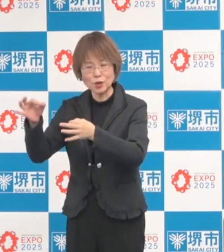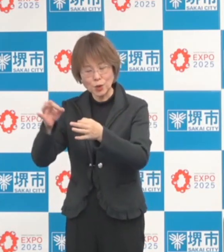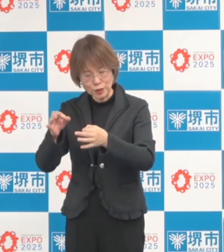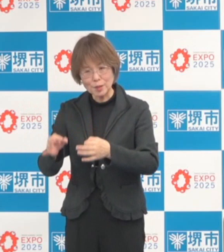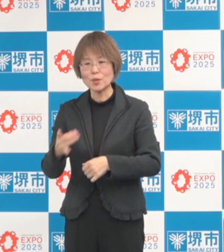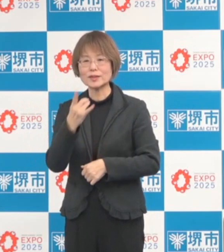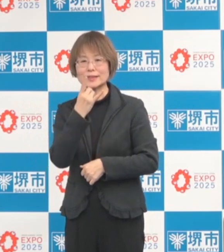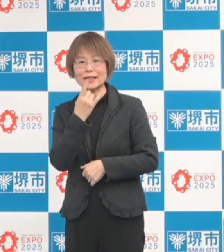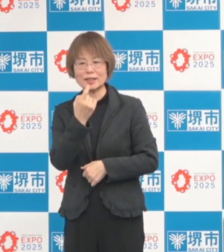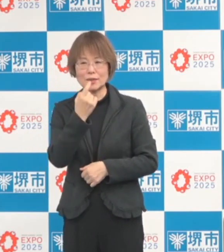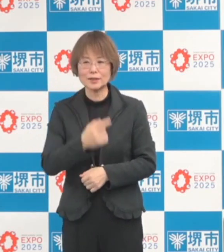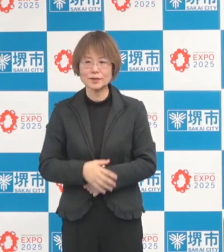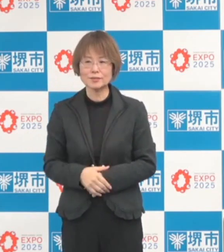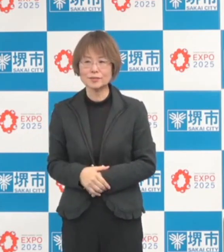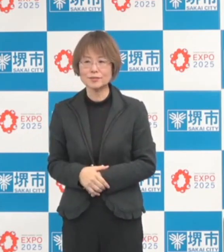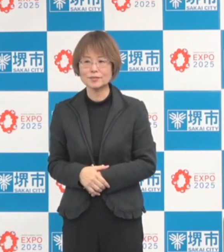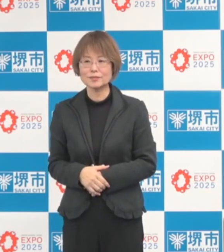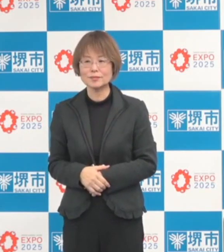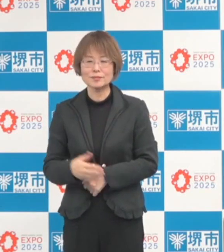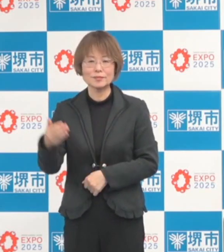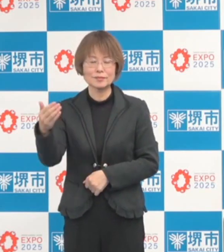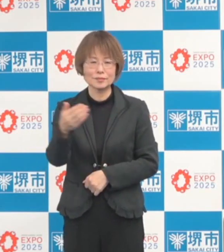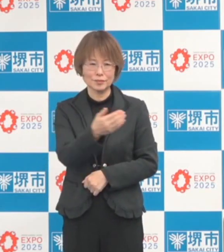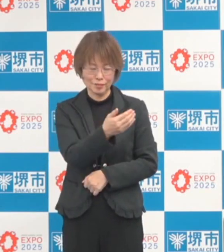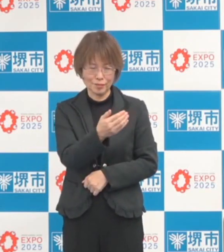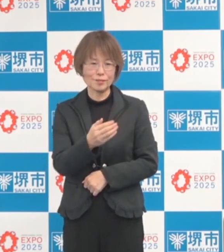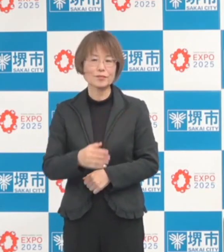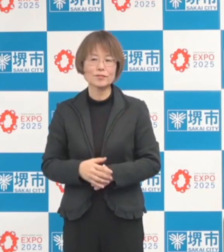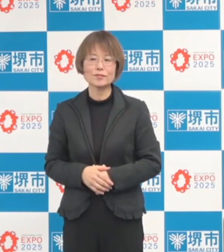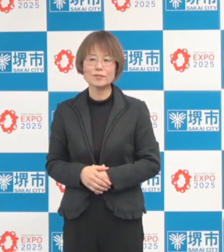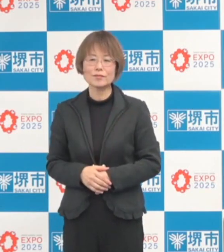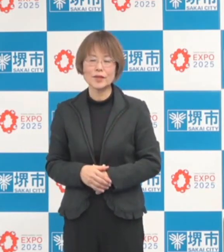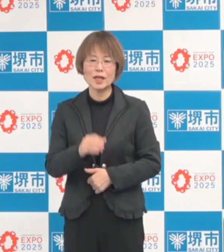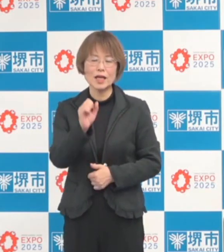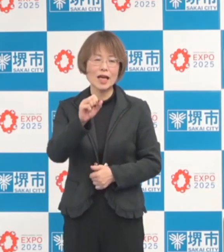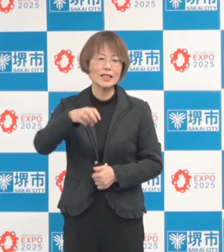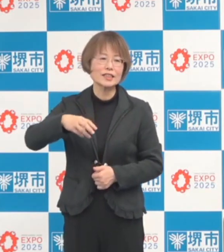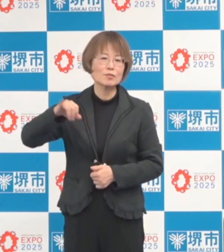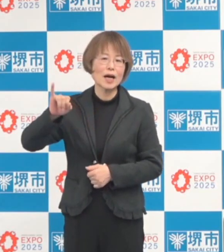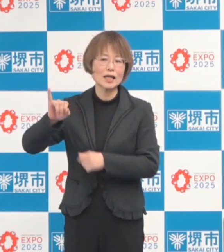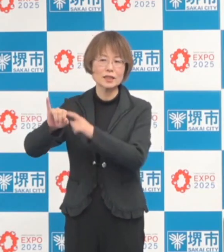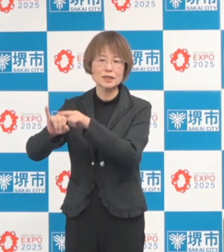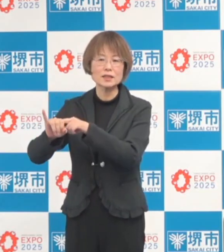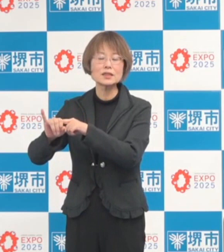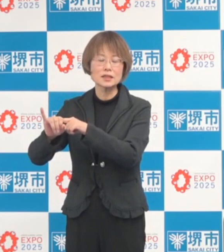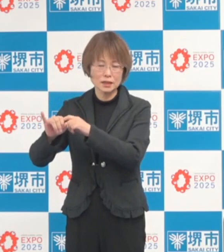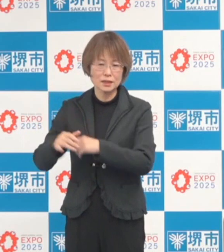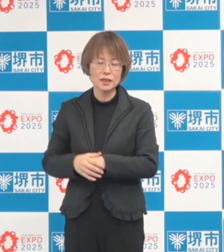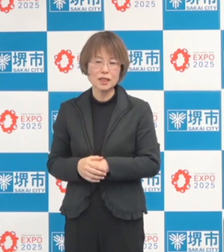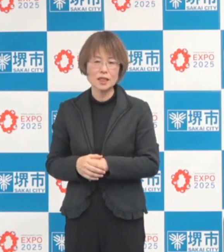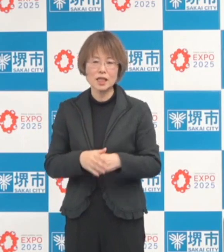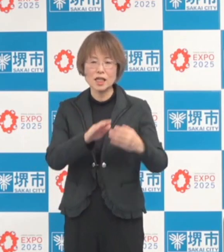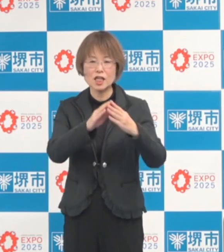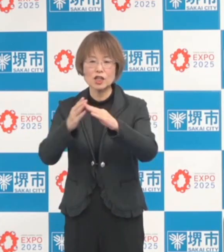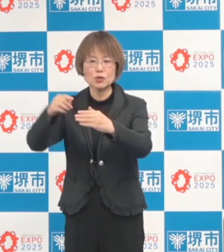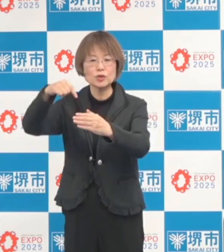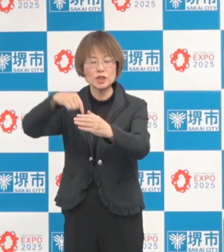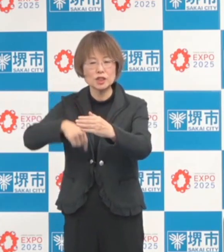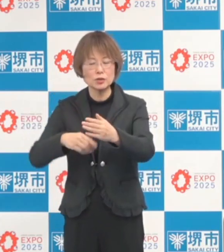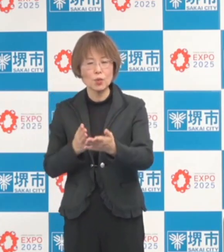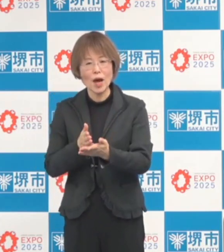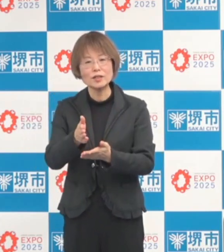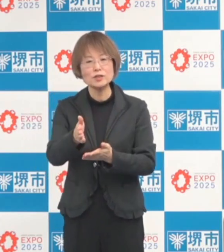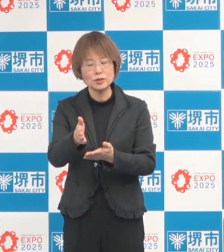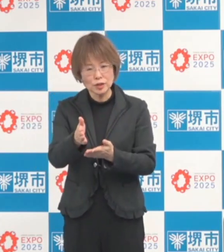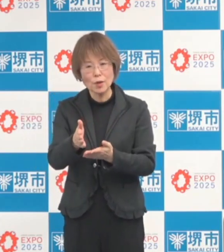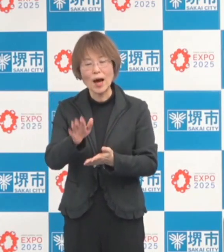しております。 でもう一点お伺いしたいのが SMI なんですけれど、はい、先ほどの都心ラインについては言及があったんですが、